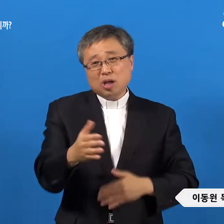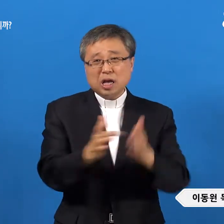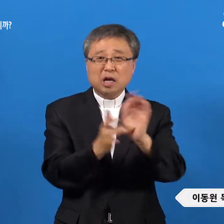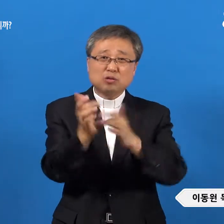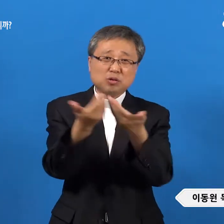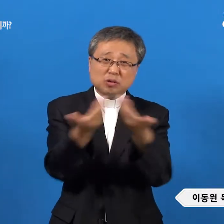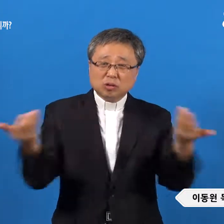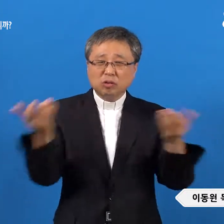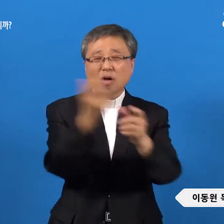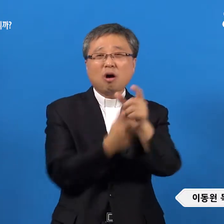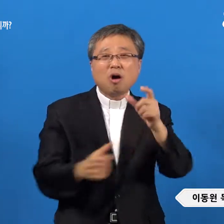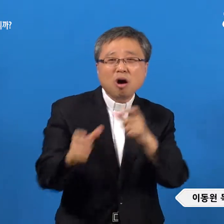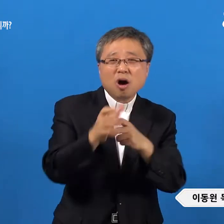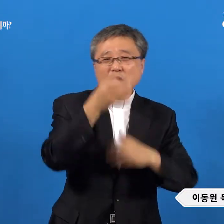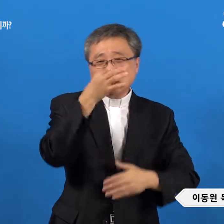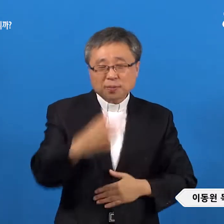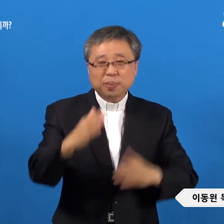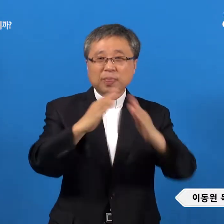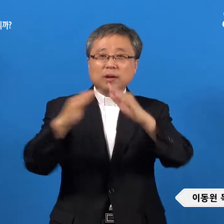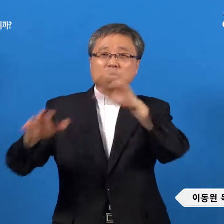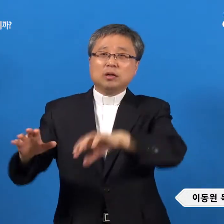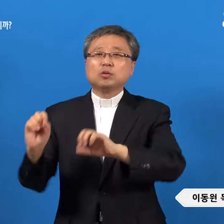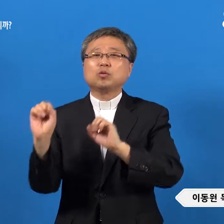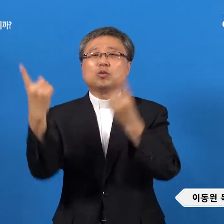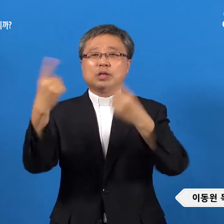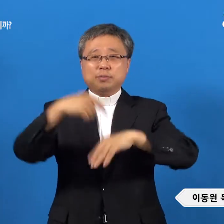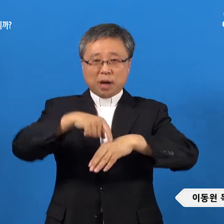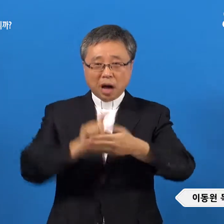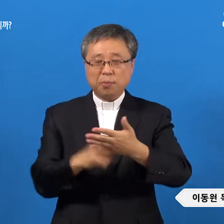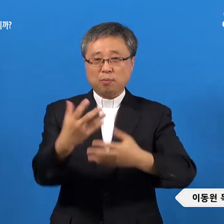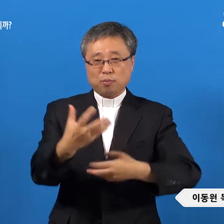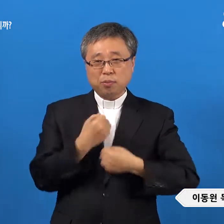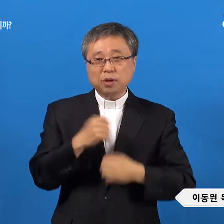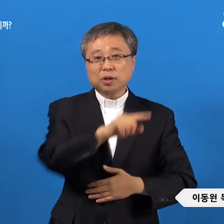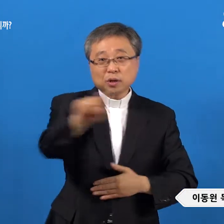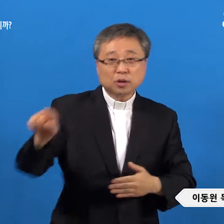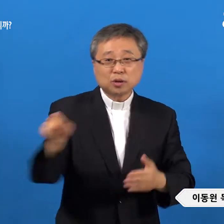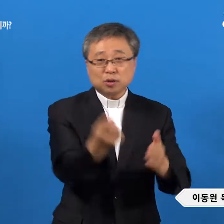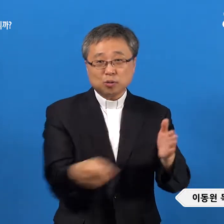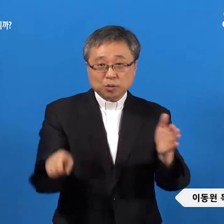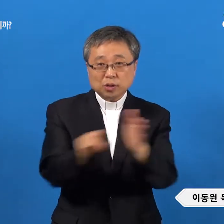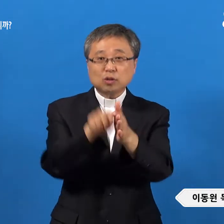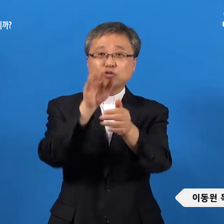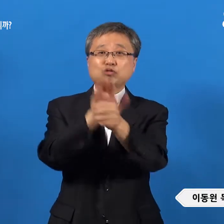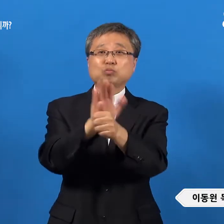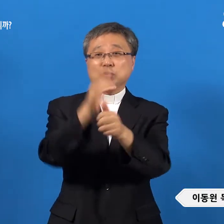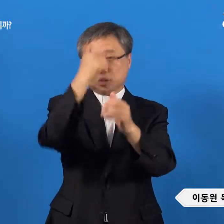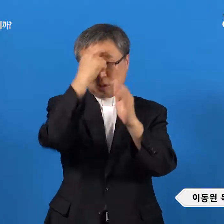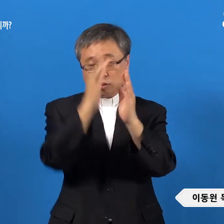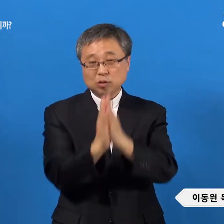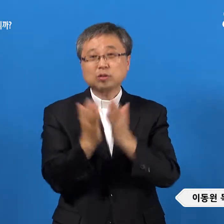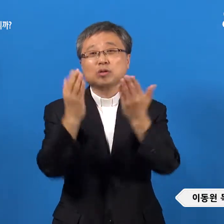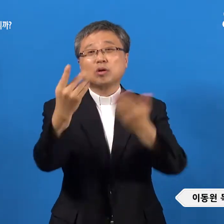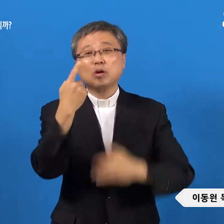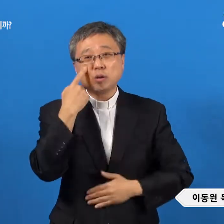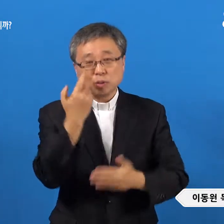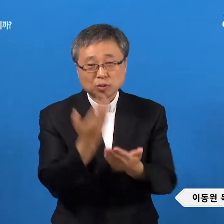더 힘든 이웃들을 동시에 가슴에 품고 그들을 위해 중보의 기도를 드려보십시오. 사랑하는